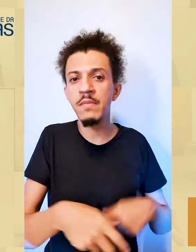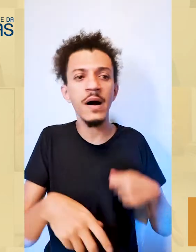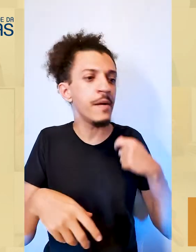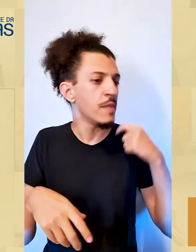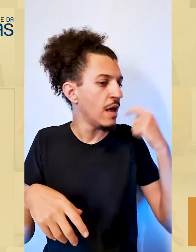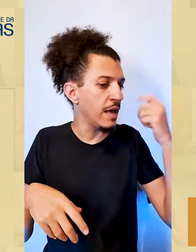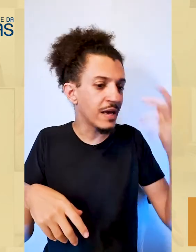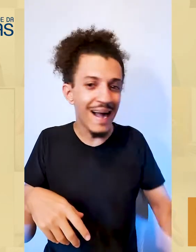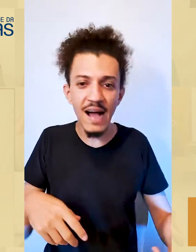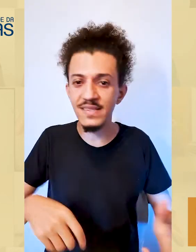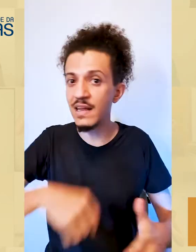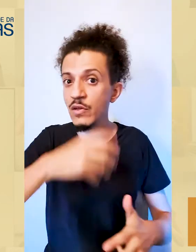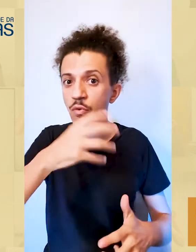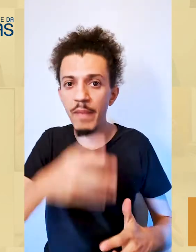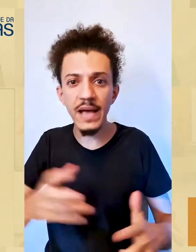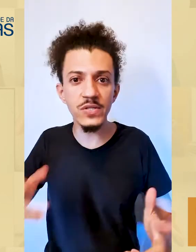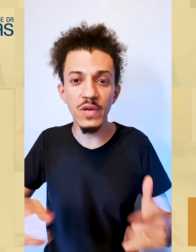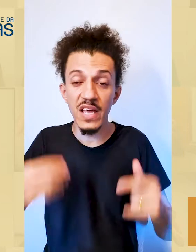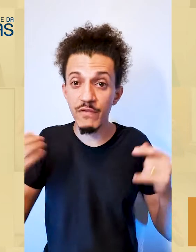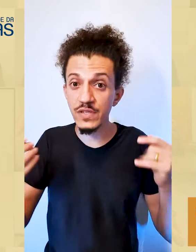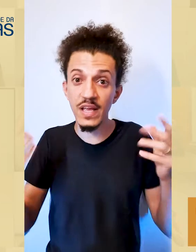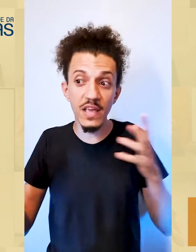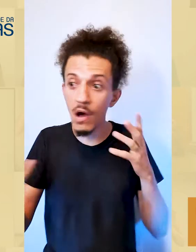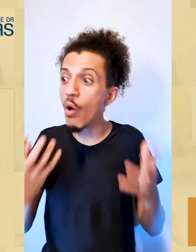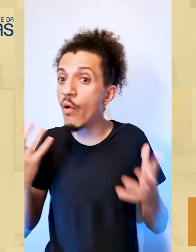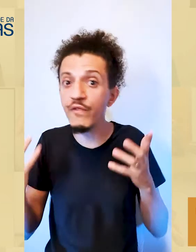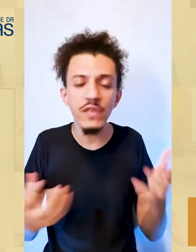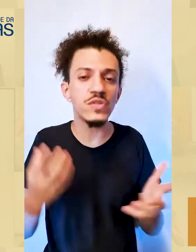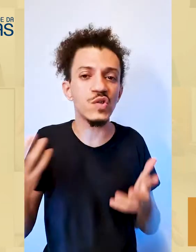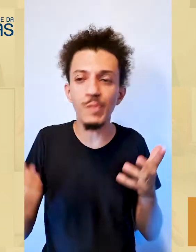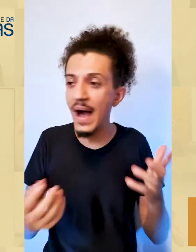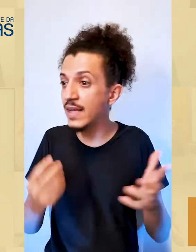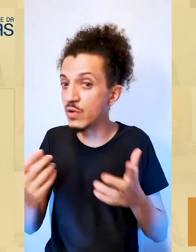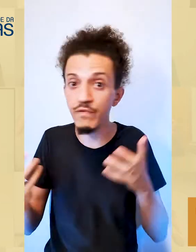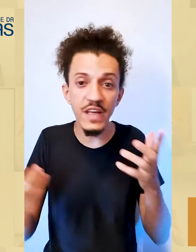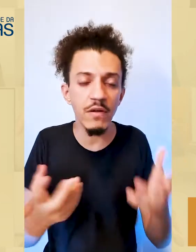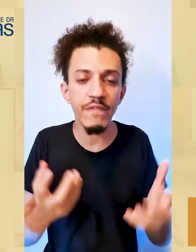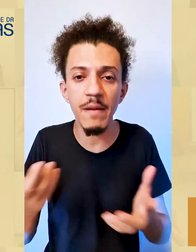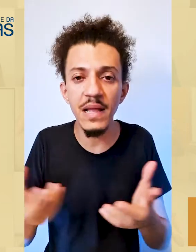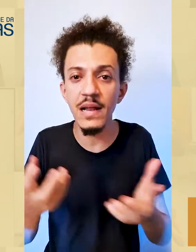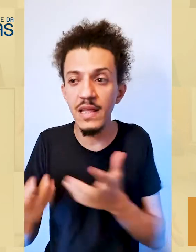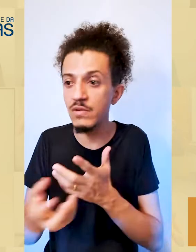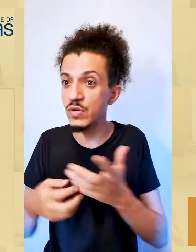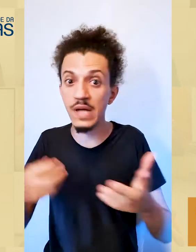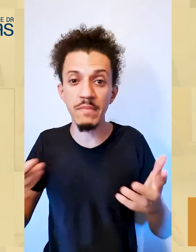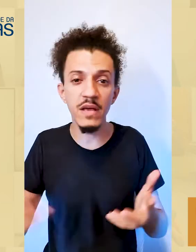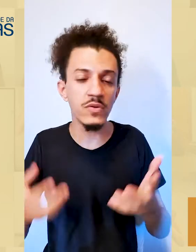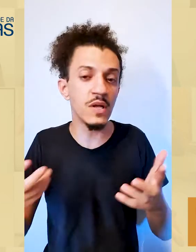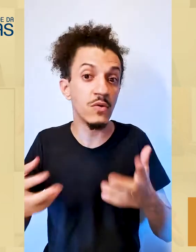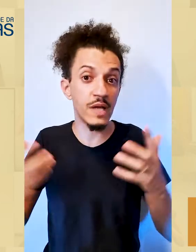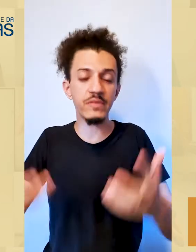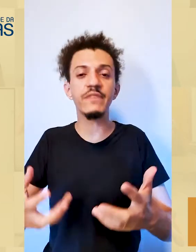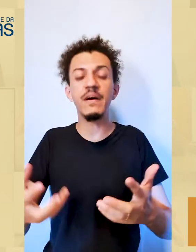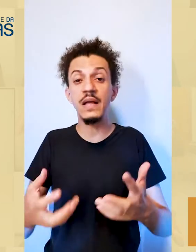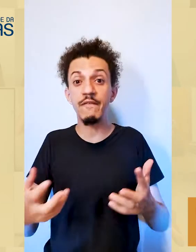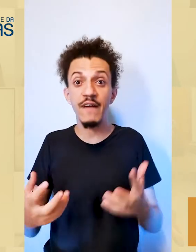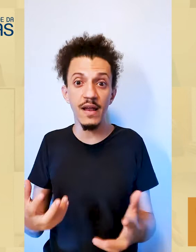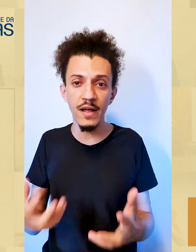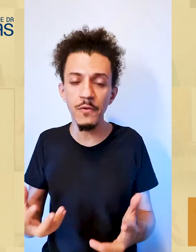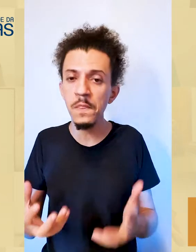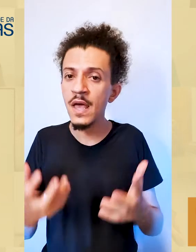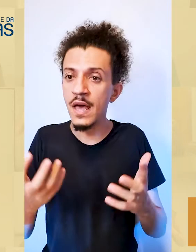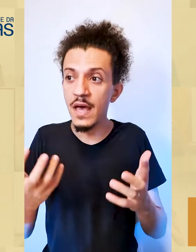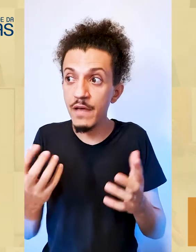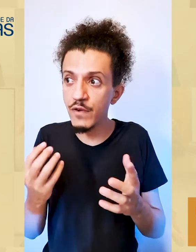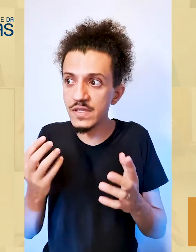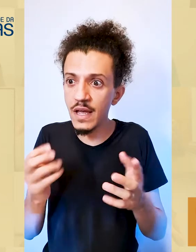nossa mãe, em casa, ali no berço, e você ia ouvindo seus pais, ouvindo a família ali, os seus amigos, os amigos da família